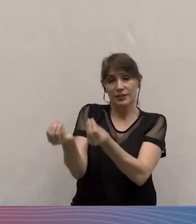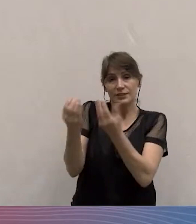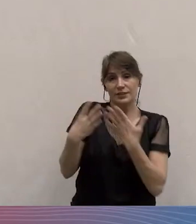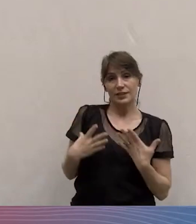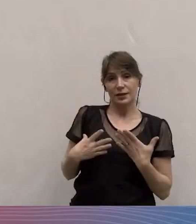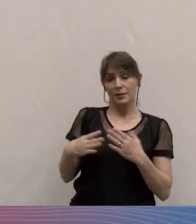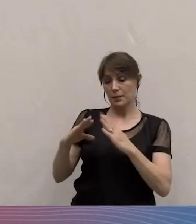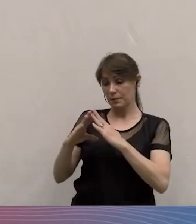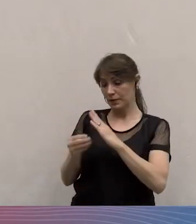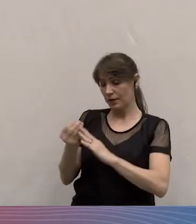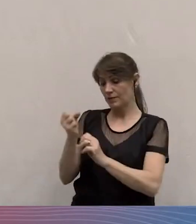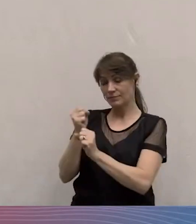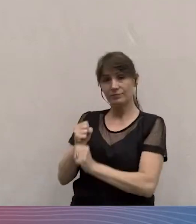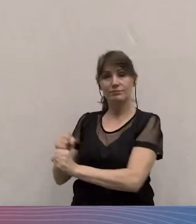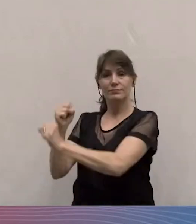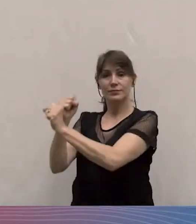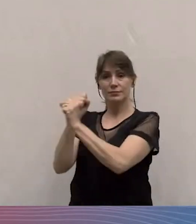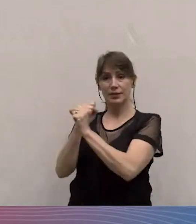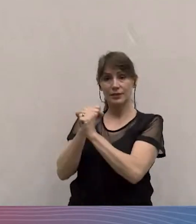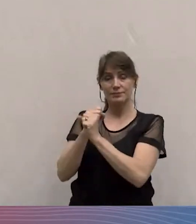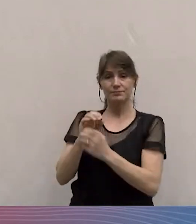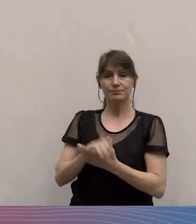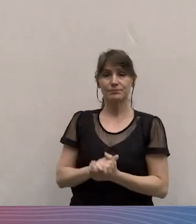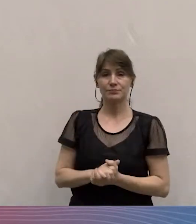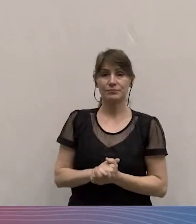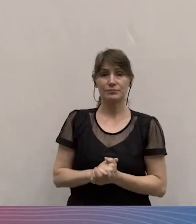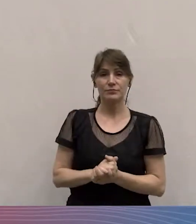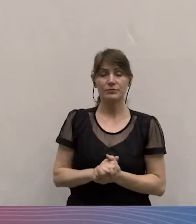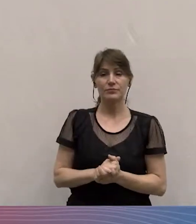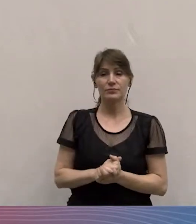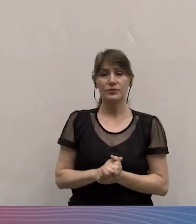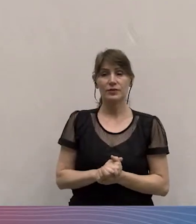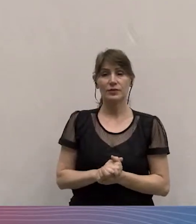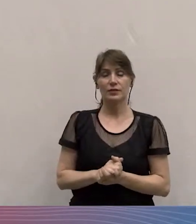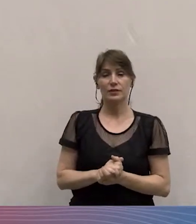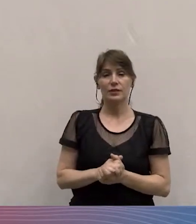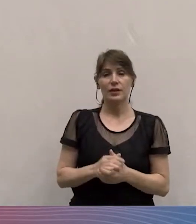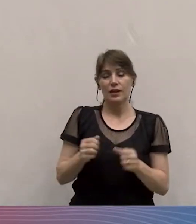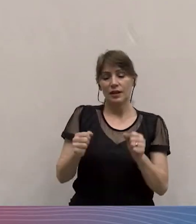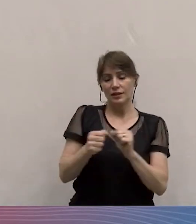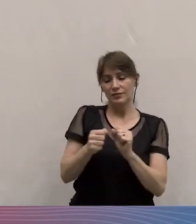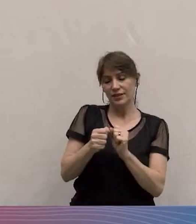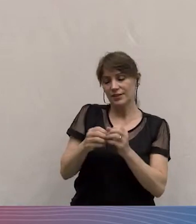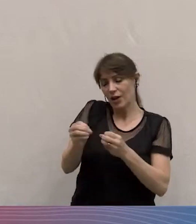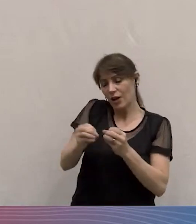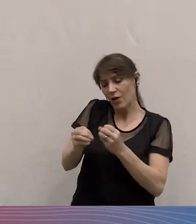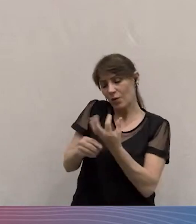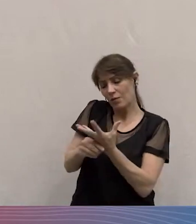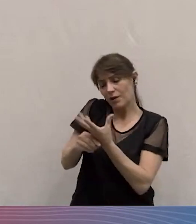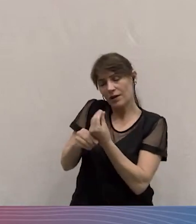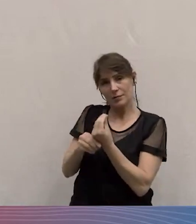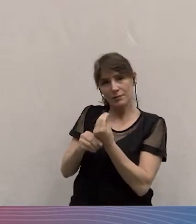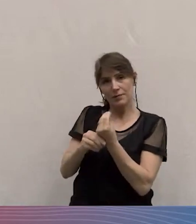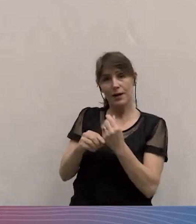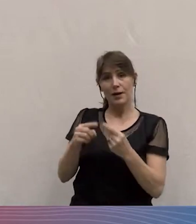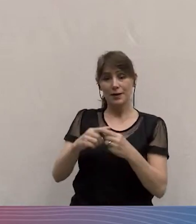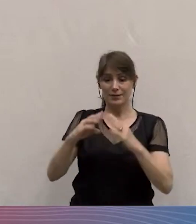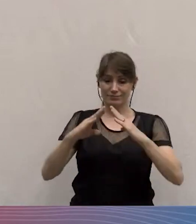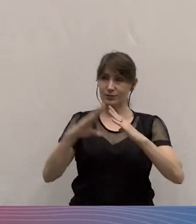para edificar o corpo de Cristo e fazer essa obra-prima lugar habitável para